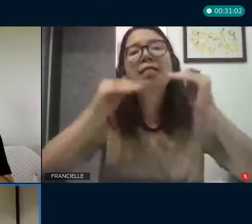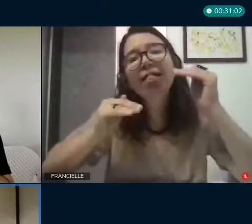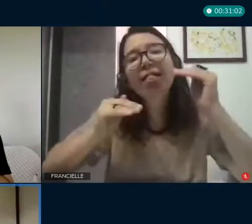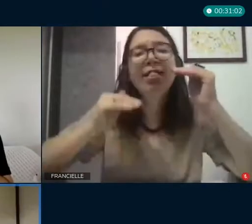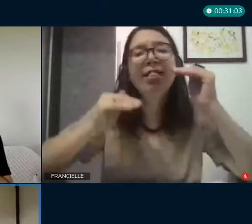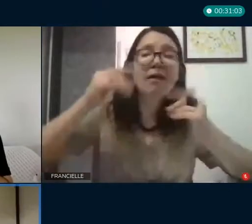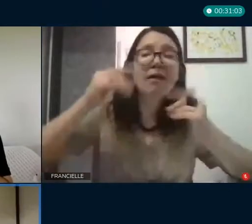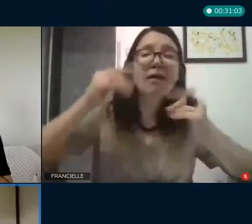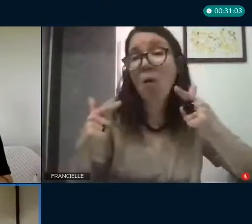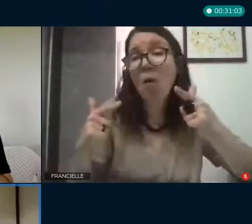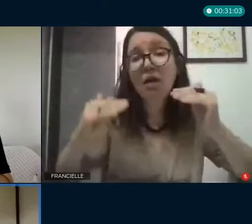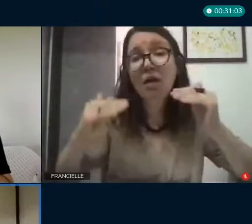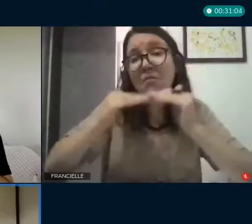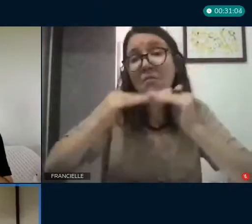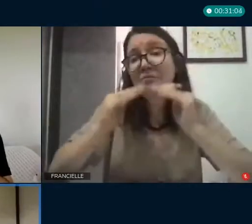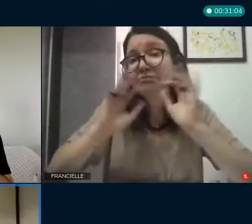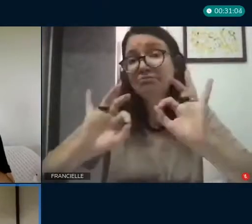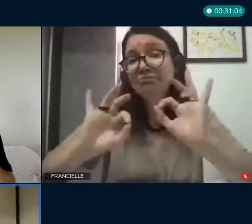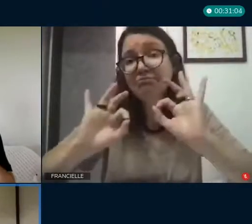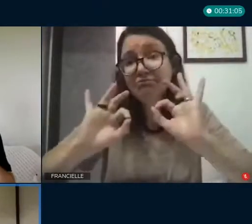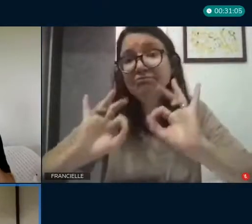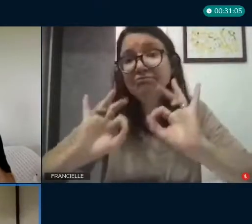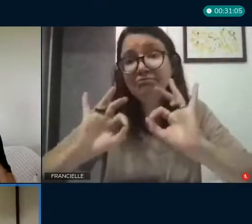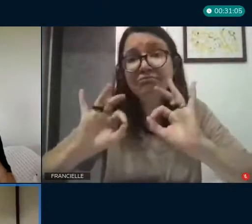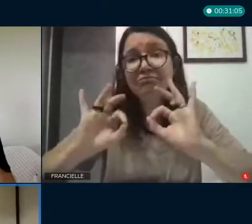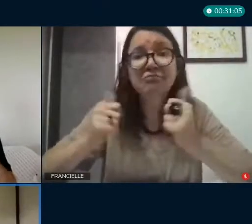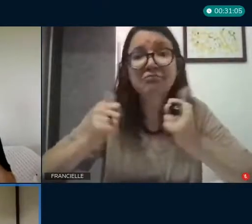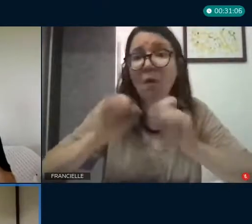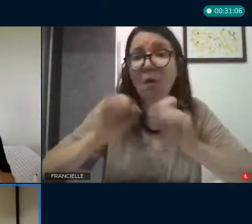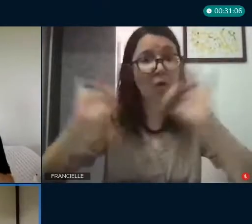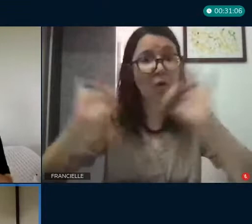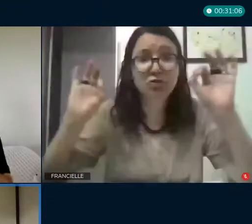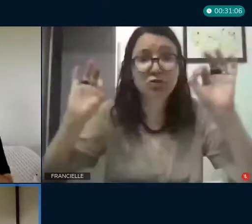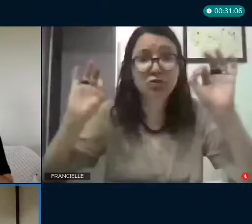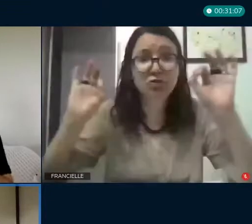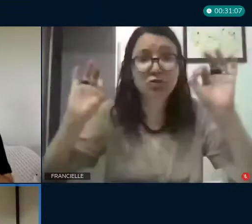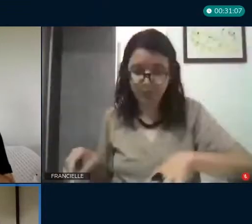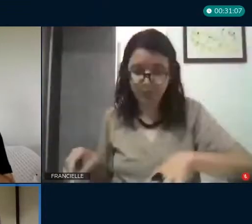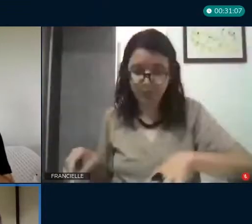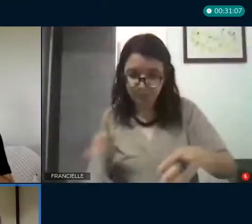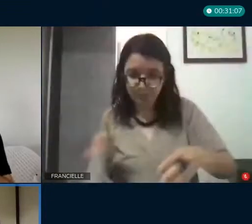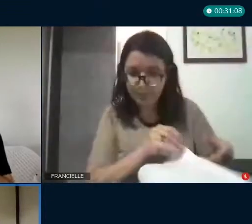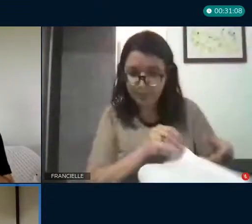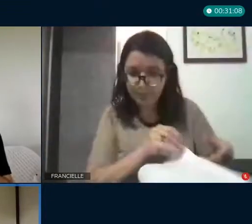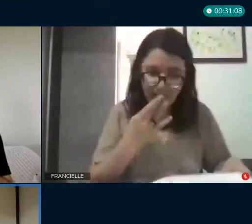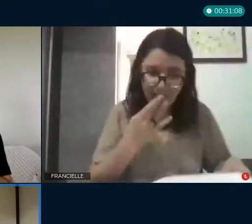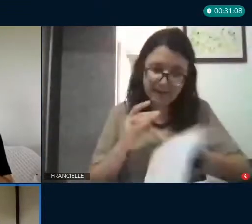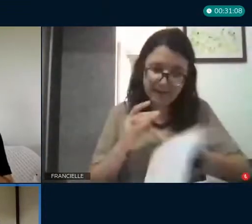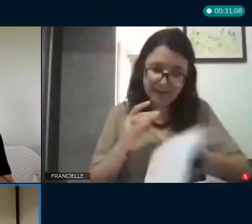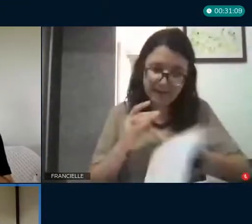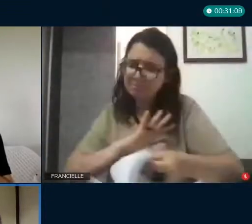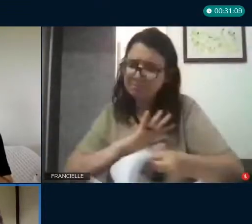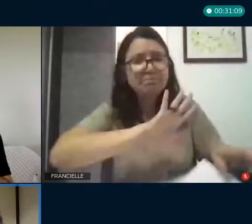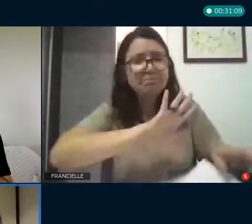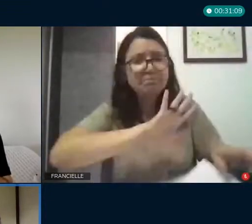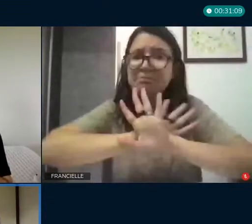Então, eu acredito que houve realmente, assim, normalmente a gente vê materiais que existe um português, muitas